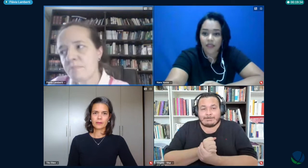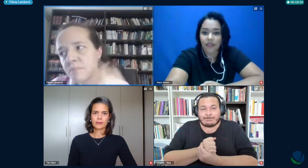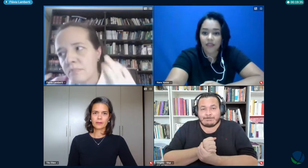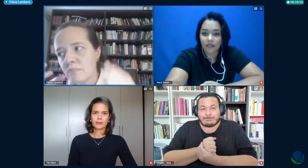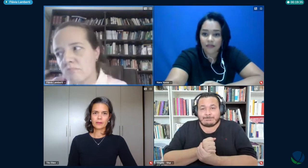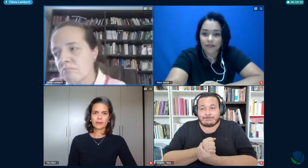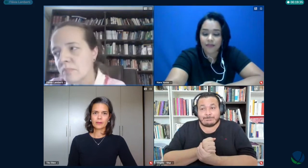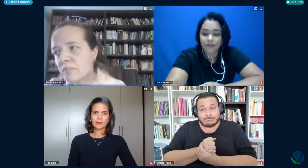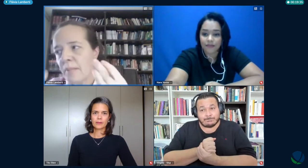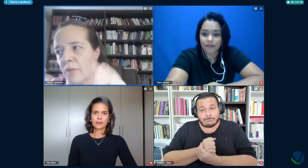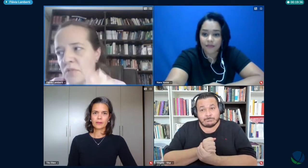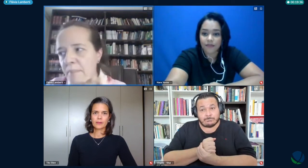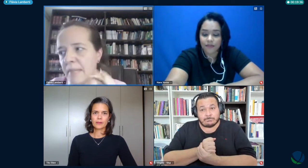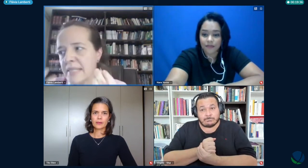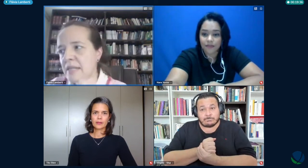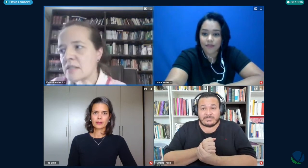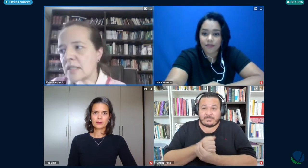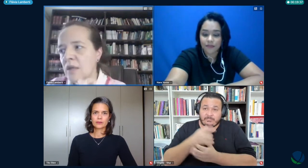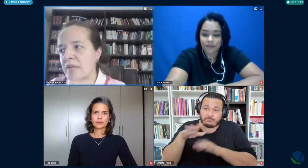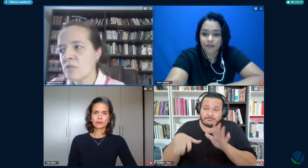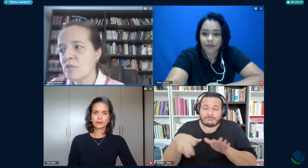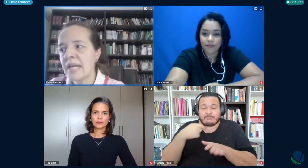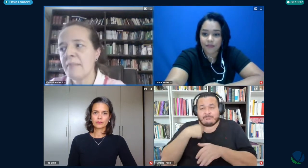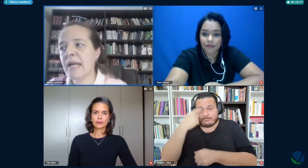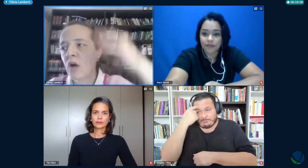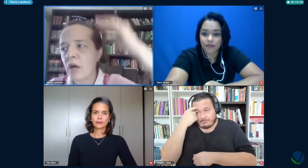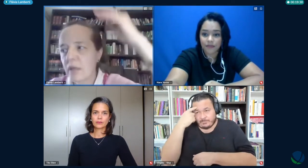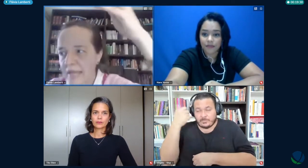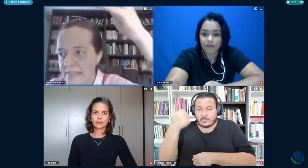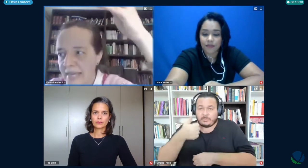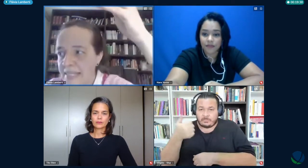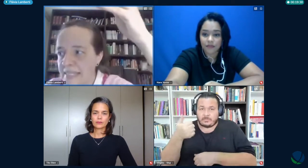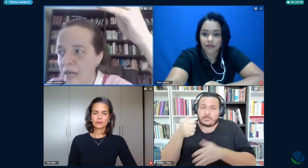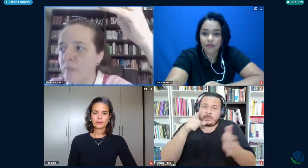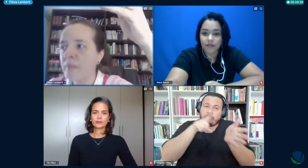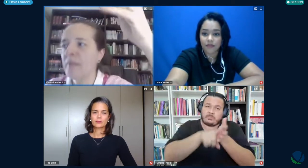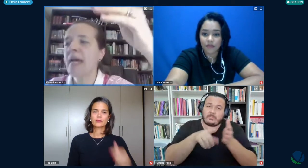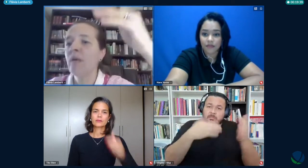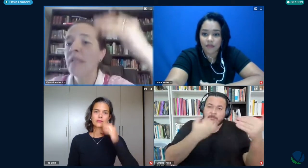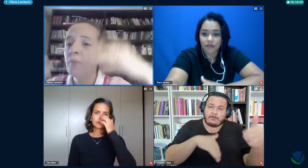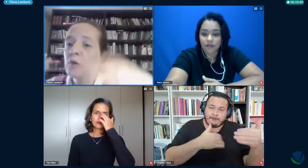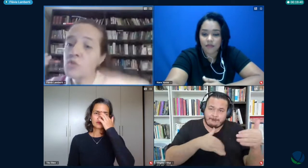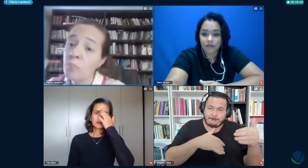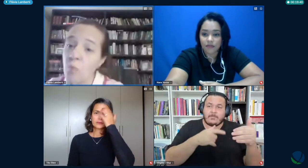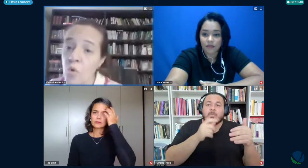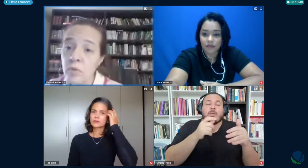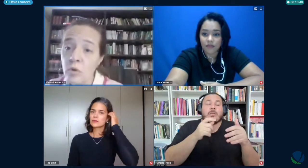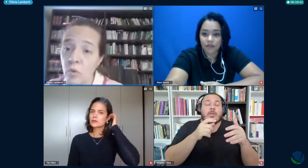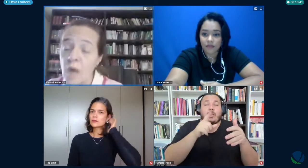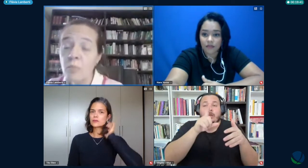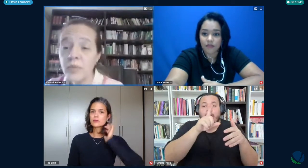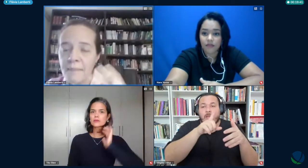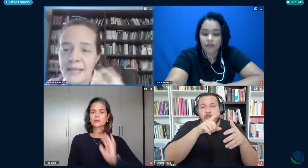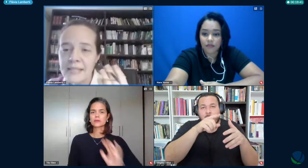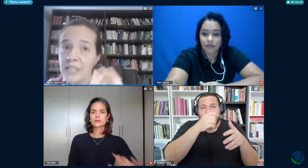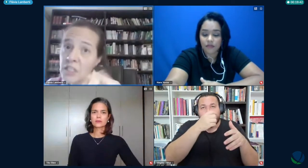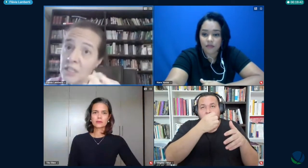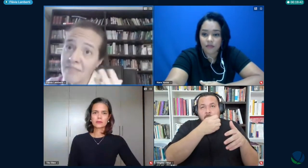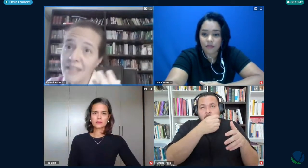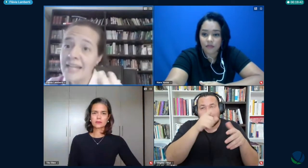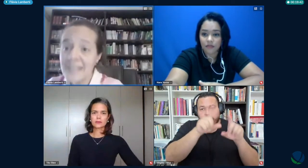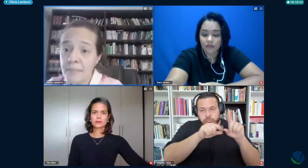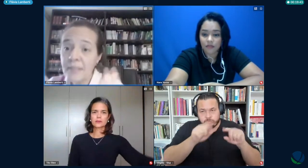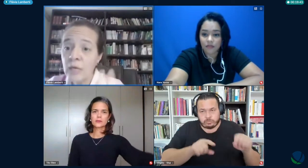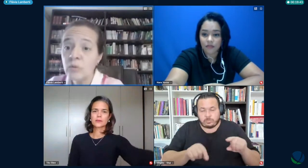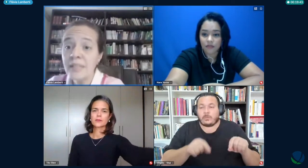mas depois fiquei pensando se talvez não seria melhor a seleção primeiro e depois o público, porque a gente,